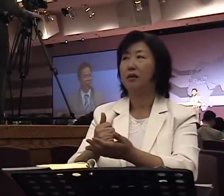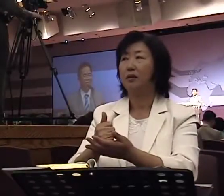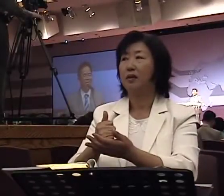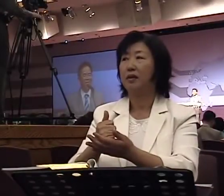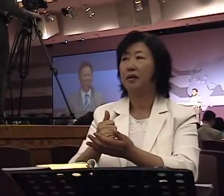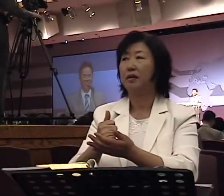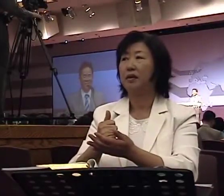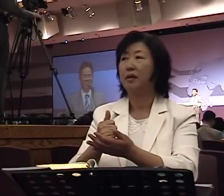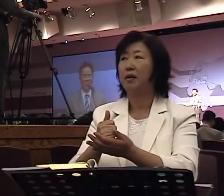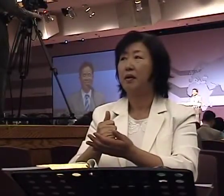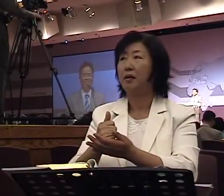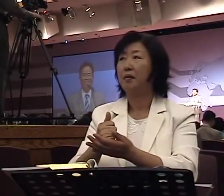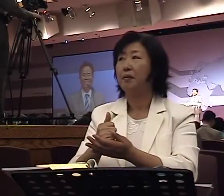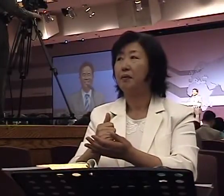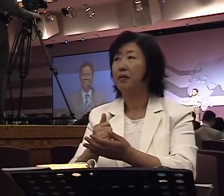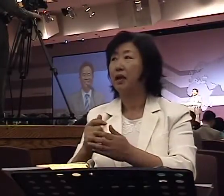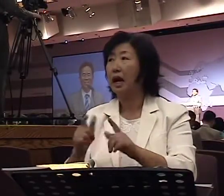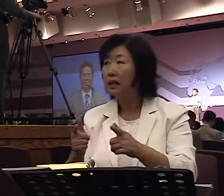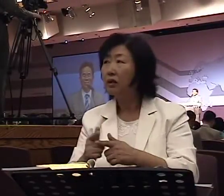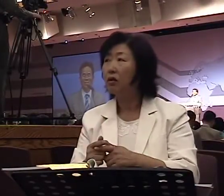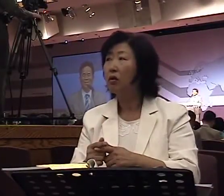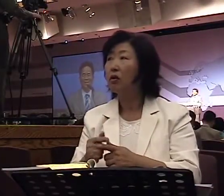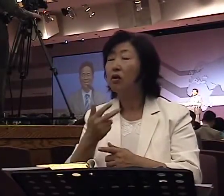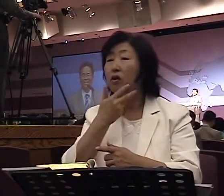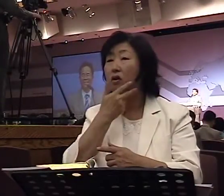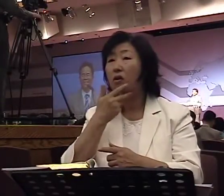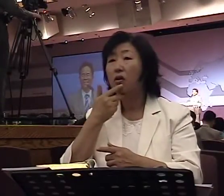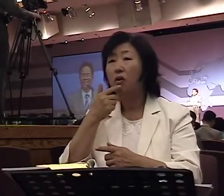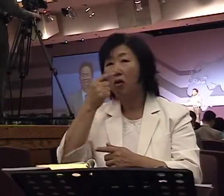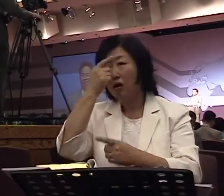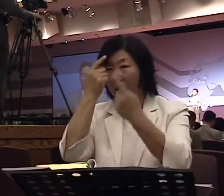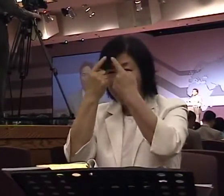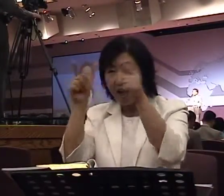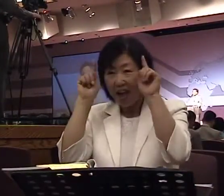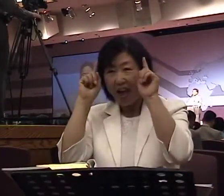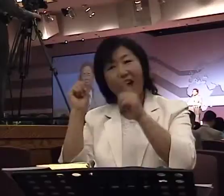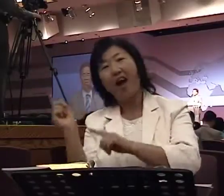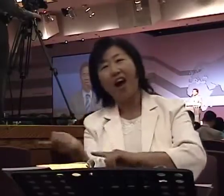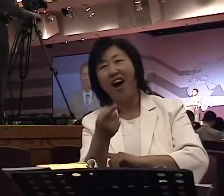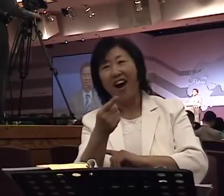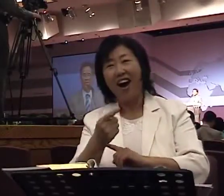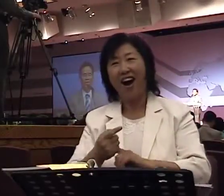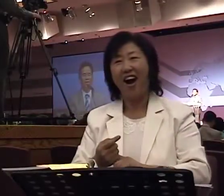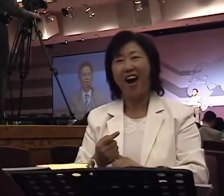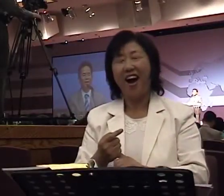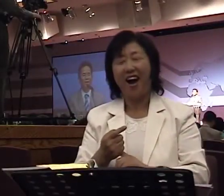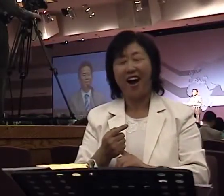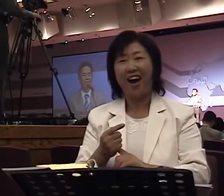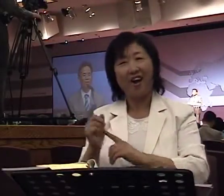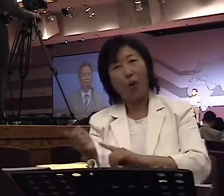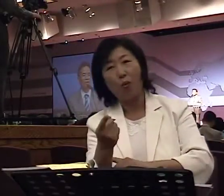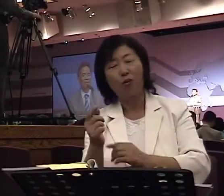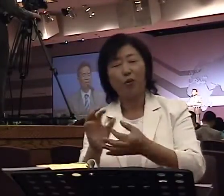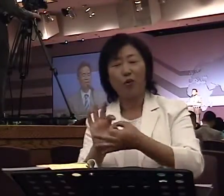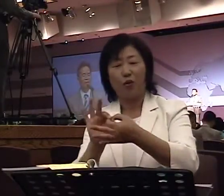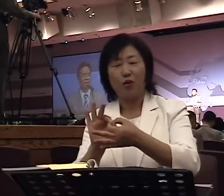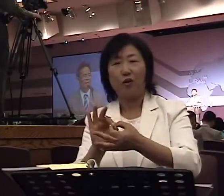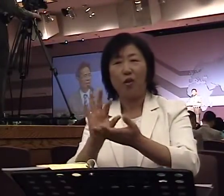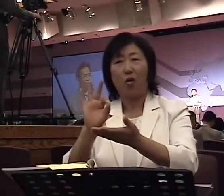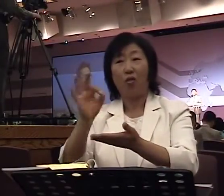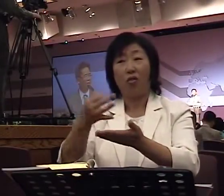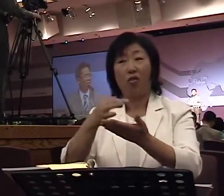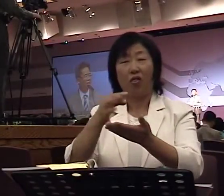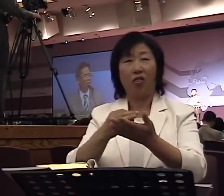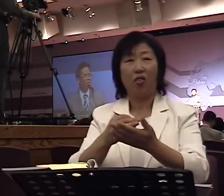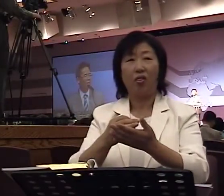아닙니다. 오해하지 마시고요. 영어대학부에서 이 골프를 통해서 기금을 마련해서